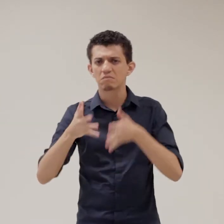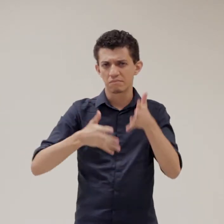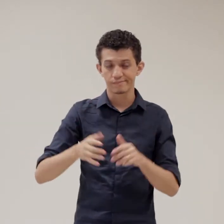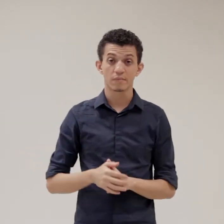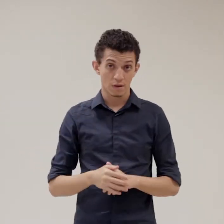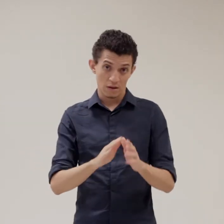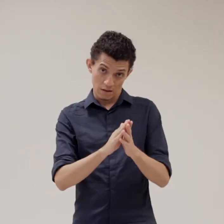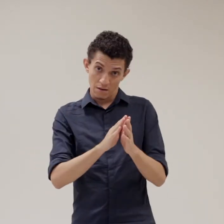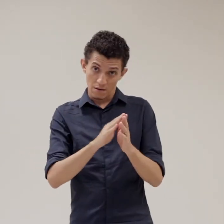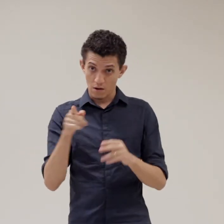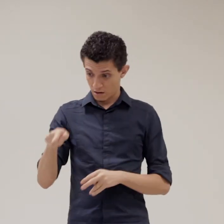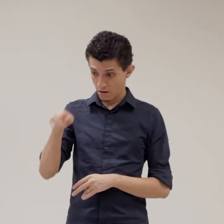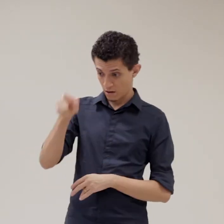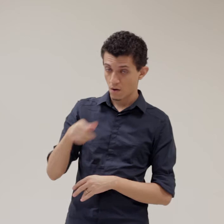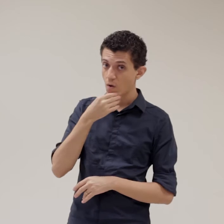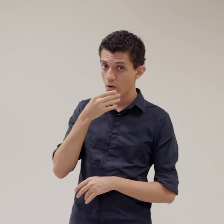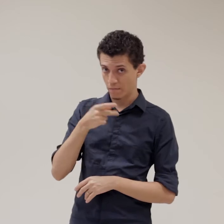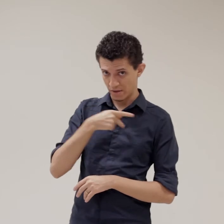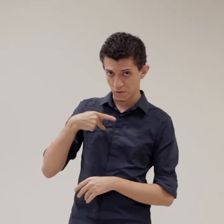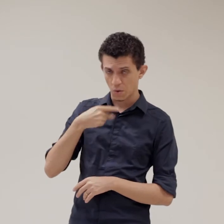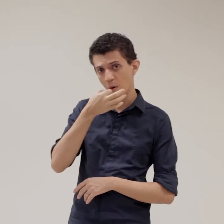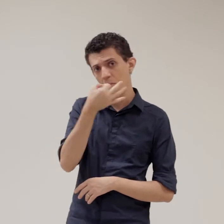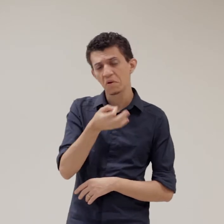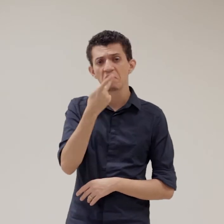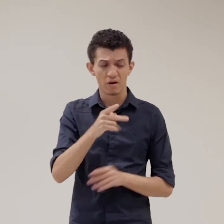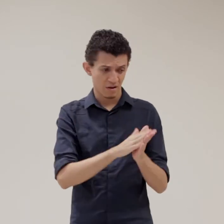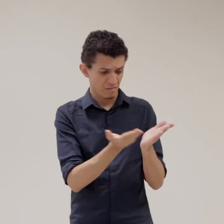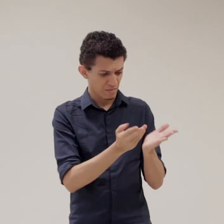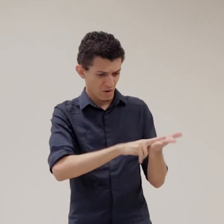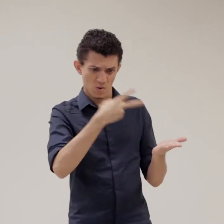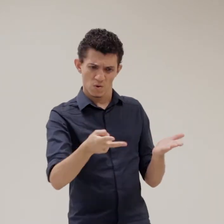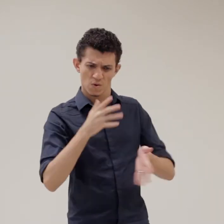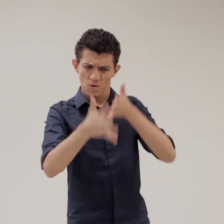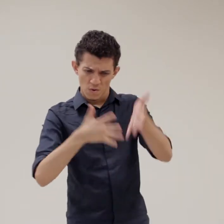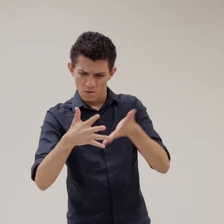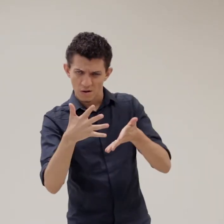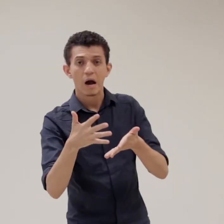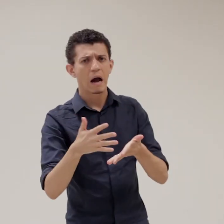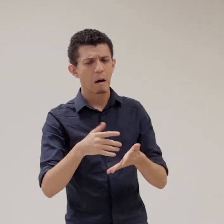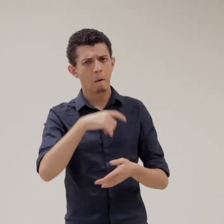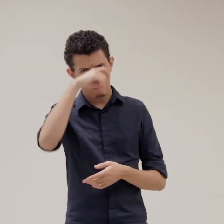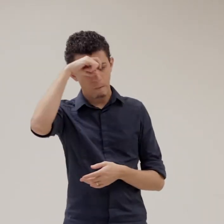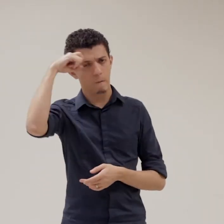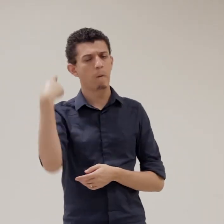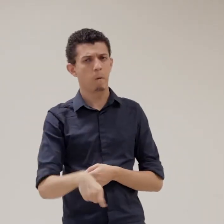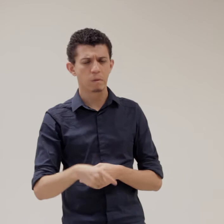nova. Graças a Deus, esse trabalho está em andamento. Precisamos orar e contribuir com nossas ofertas para que ele possa